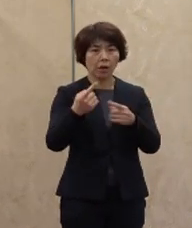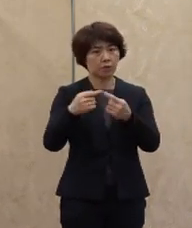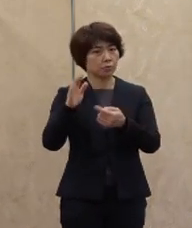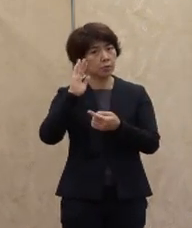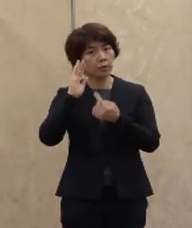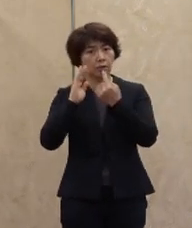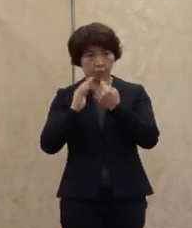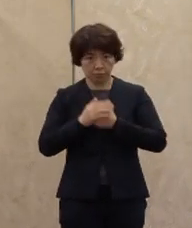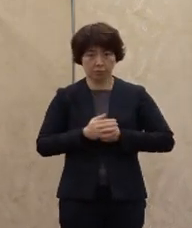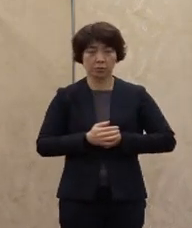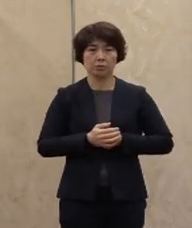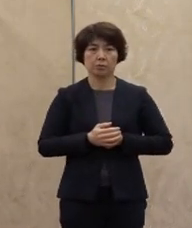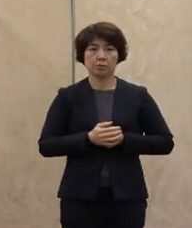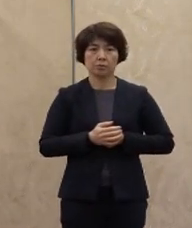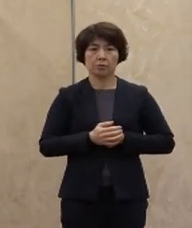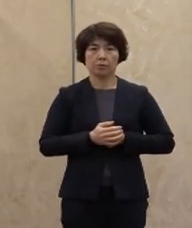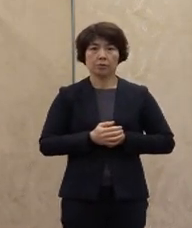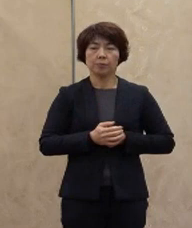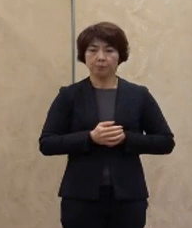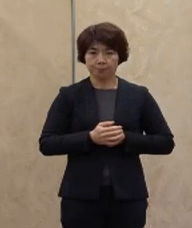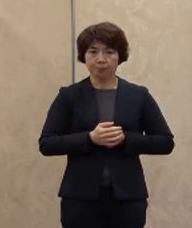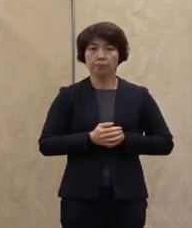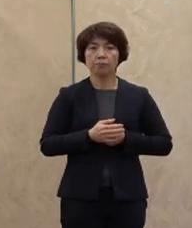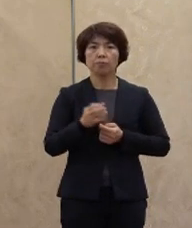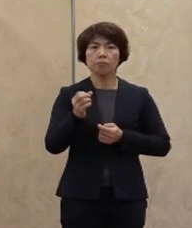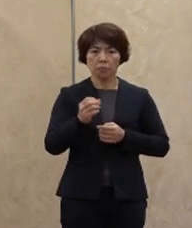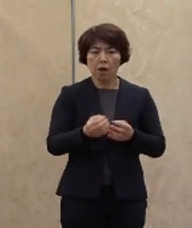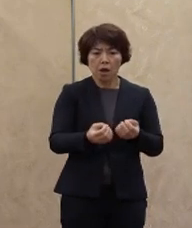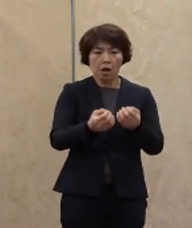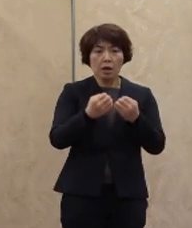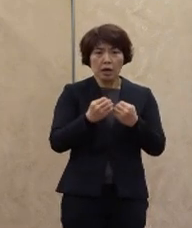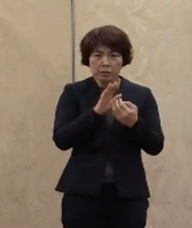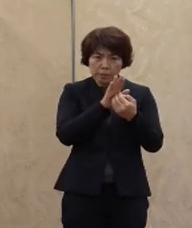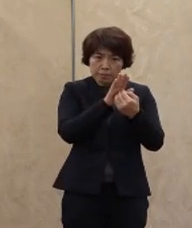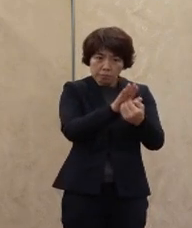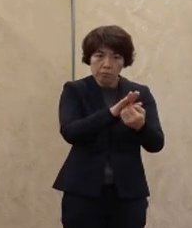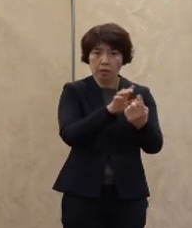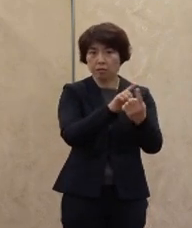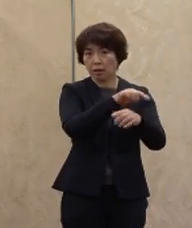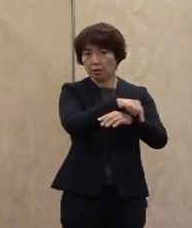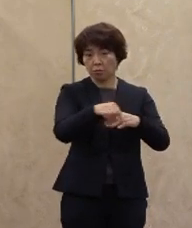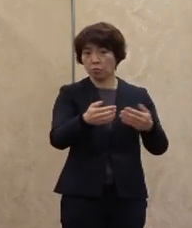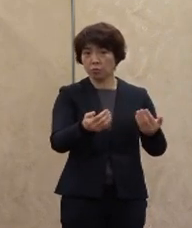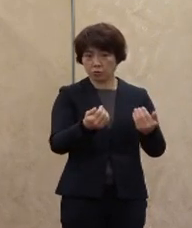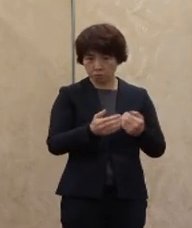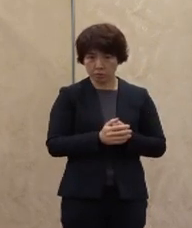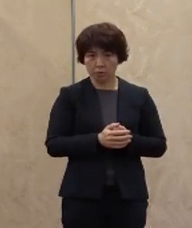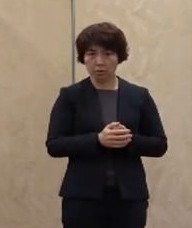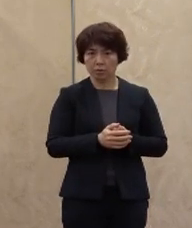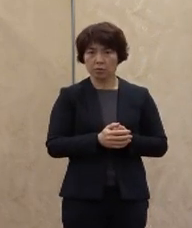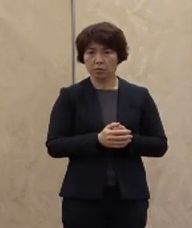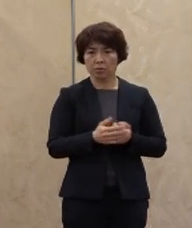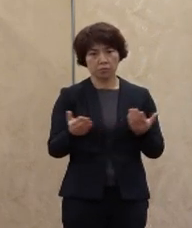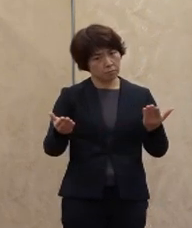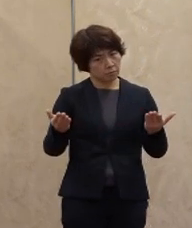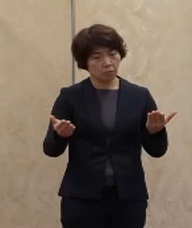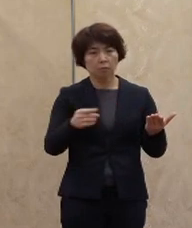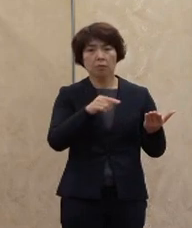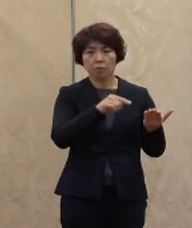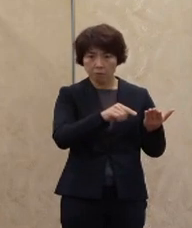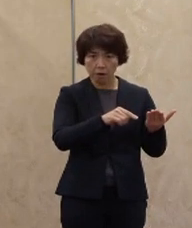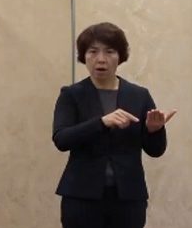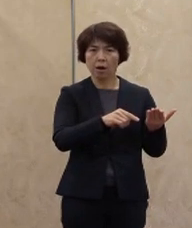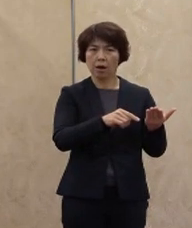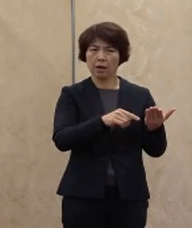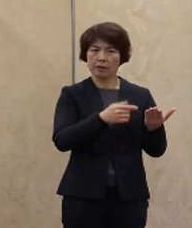し、それからきちんと感染症対策を取らなきゃいけませんが、これできないものではないというふう、軽症中等